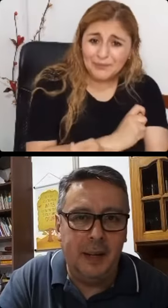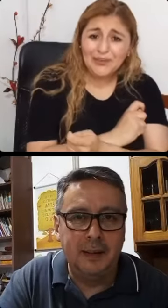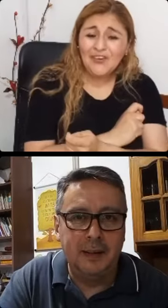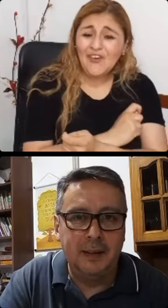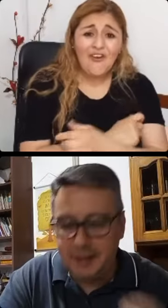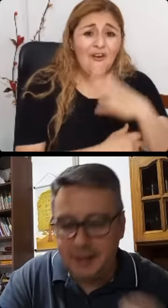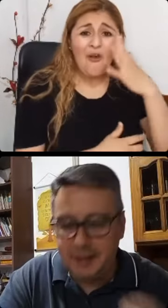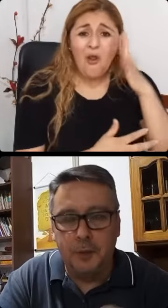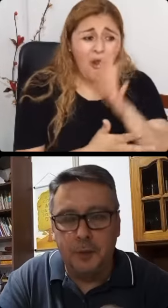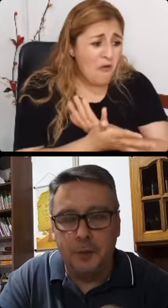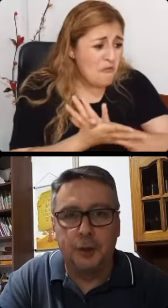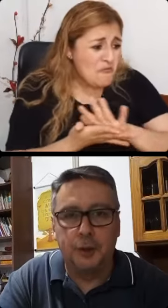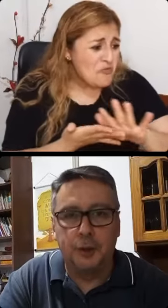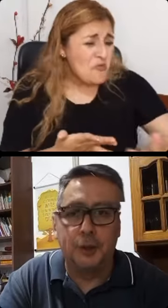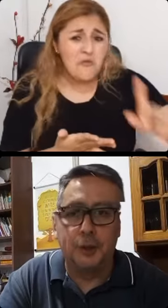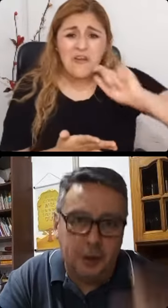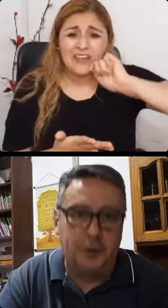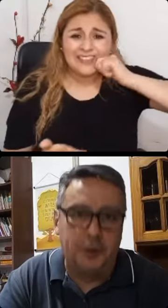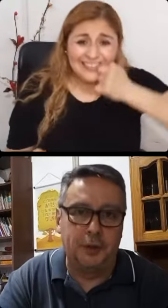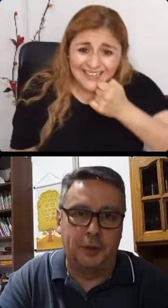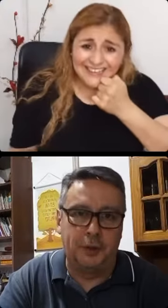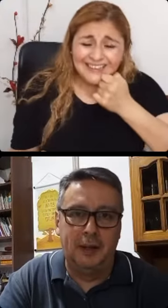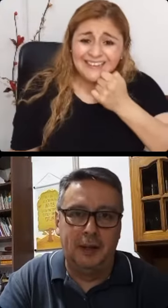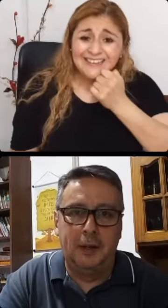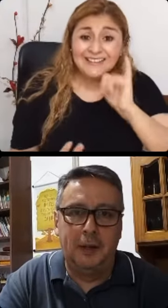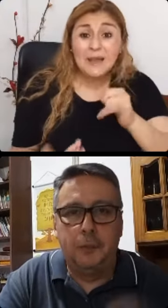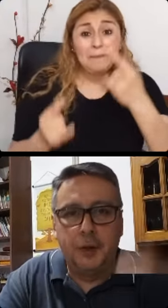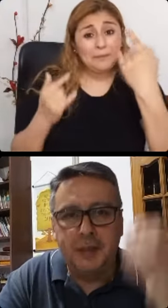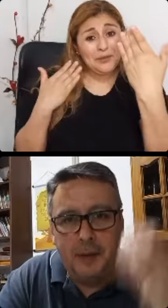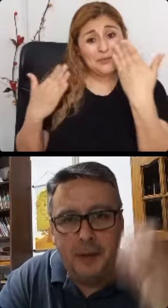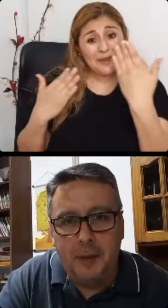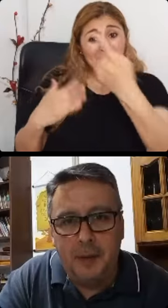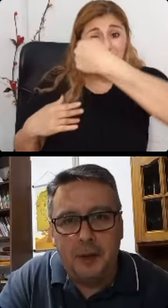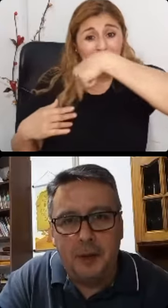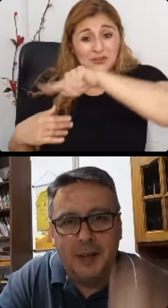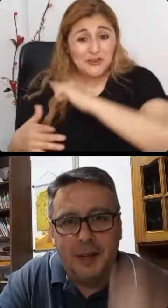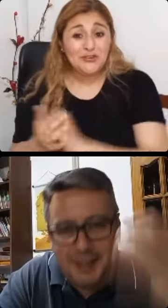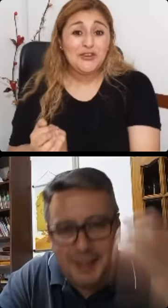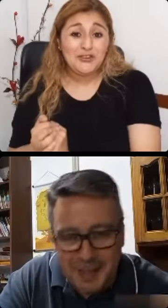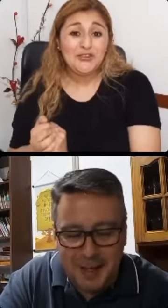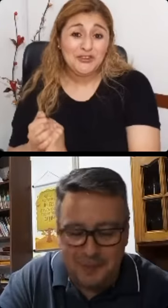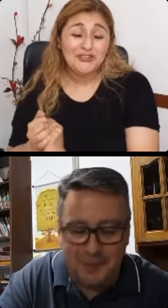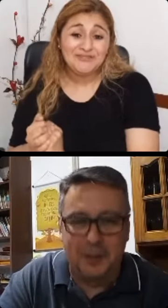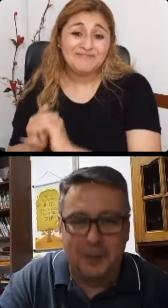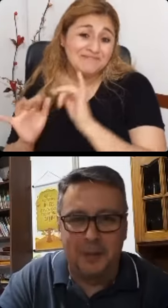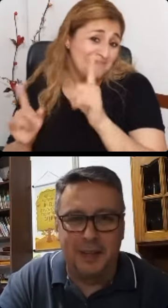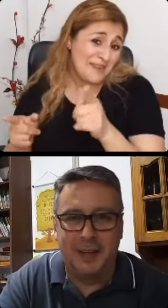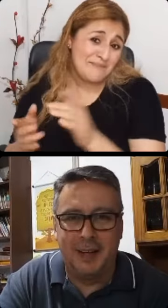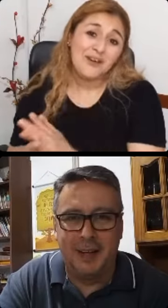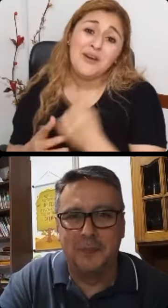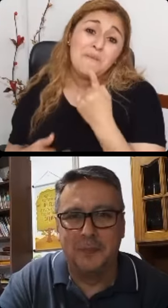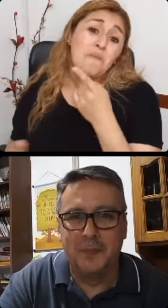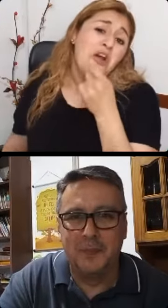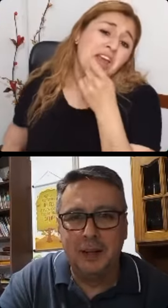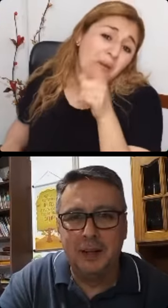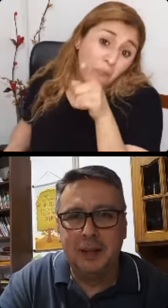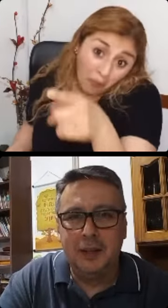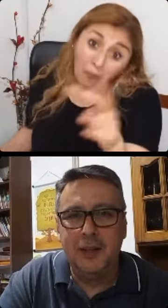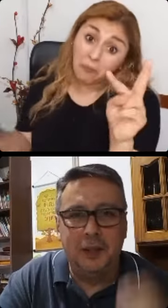vida así fuimos nosotros así somos nosotros vos tal vez te veas como una chatarra perdóname que te diga así